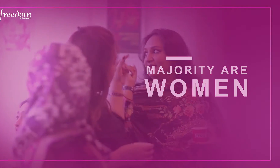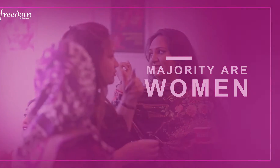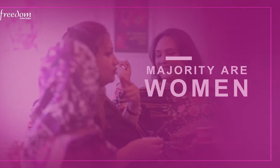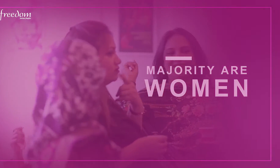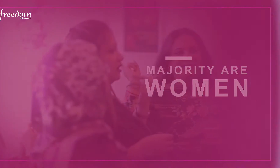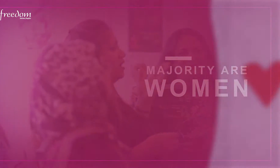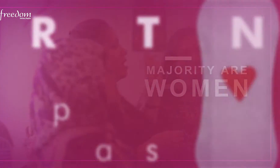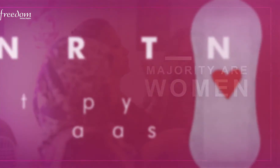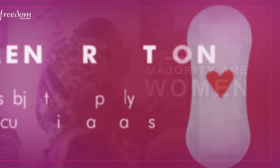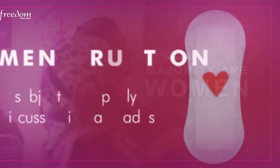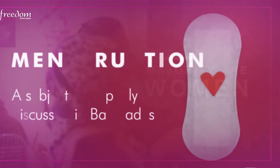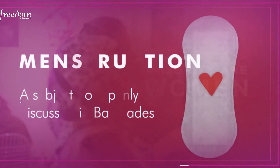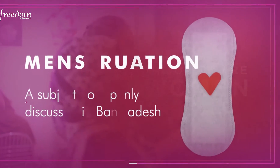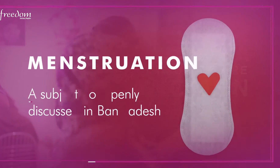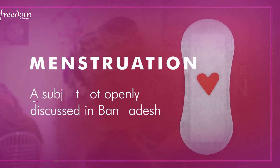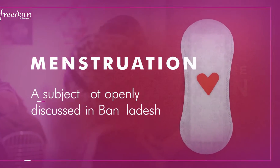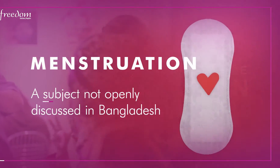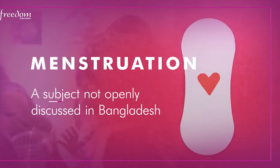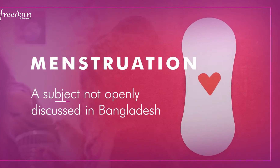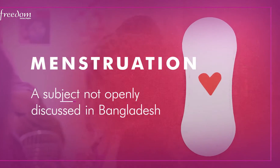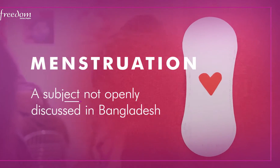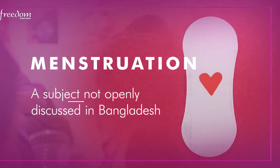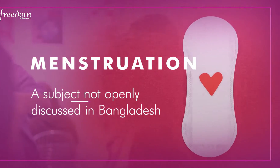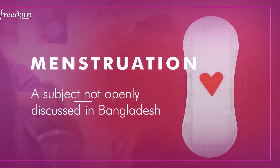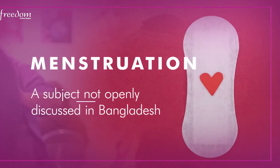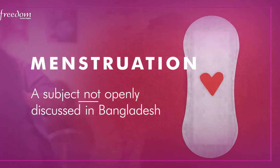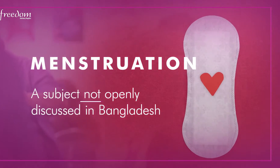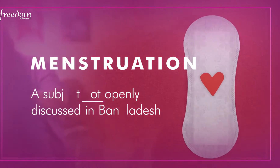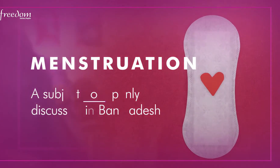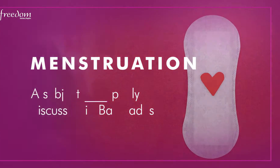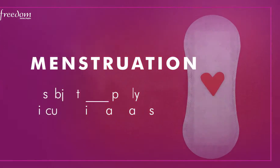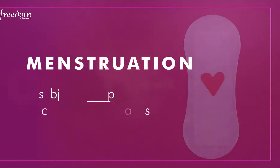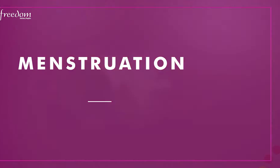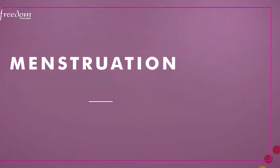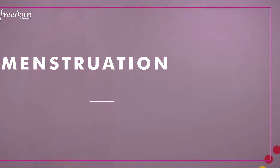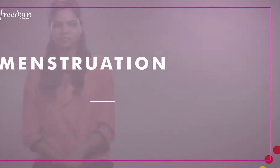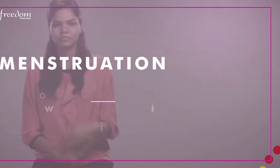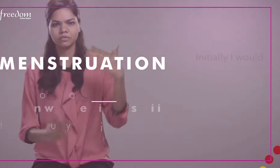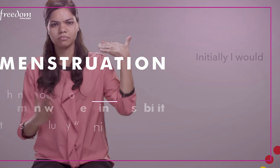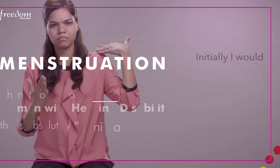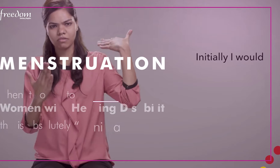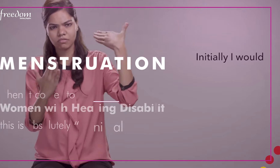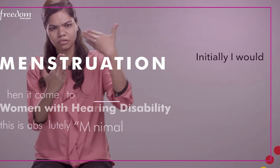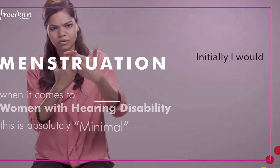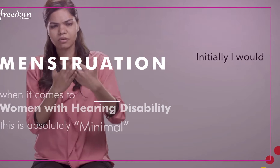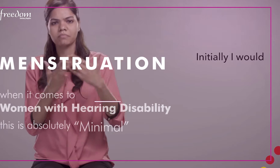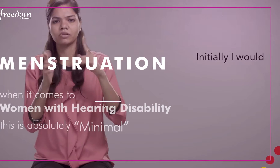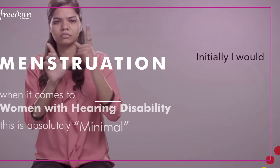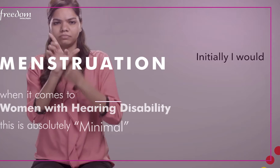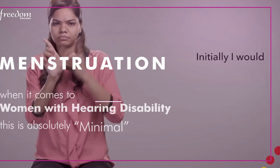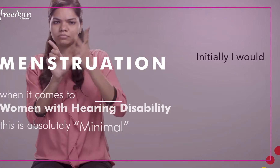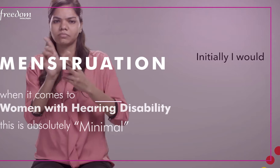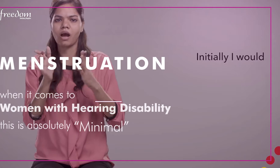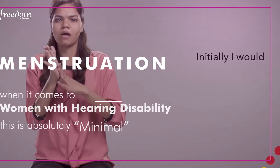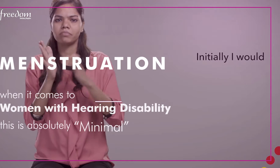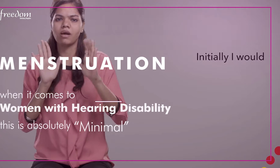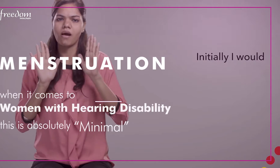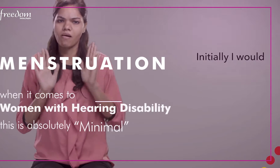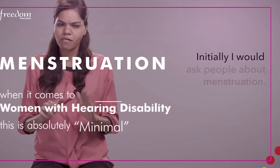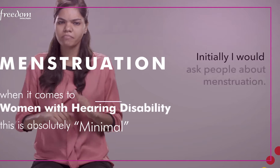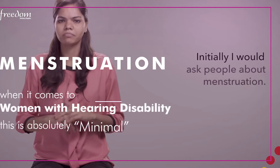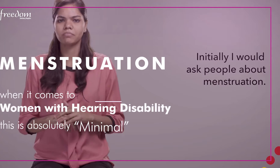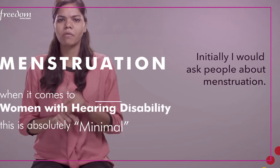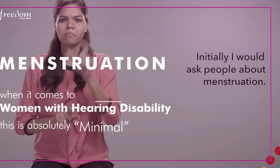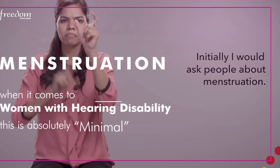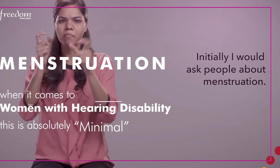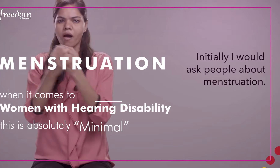পিরিয়ড এমন একটি বিষয় যা নিয়ে খোলামেলা আলোচনা করা অনেকের কাছেই দৃষ্টিকটু। আর শ্রবণ প্রতিবন্ধীদের তো